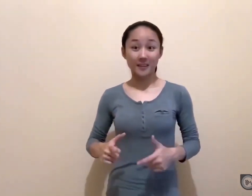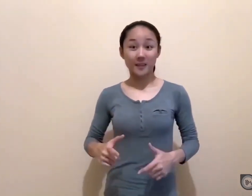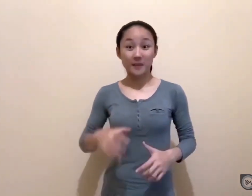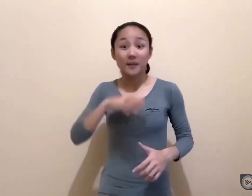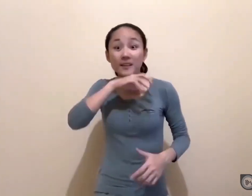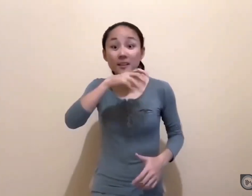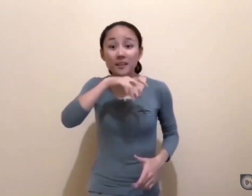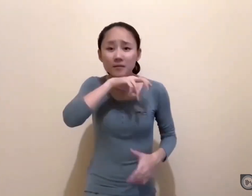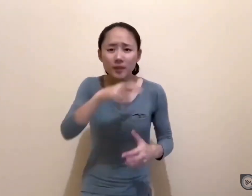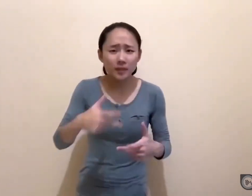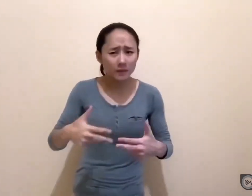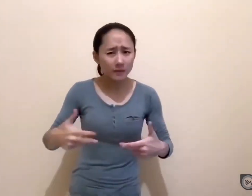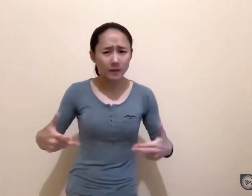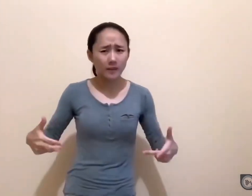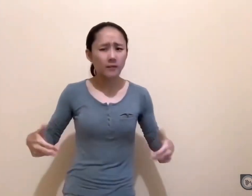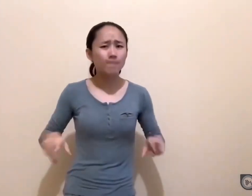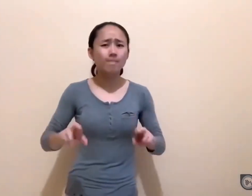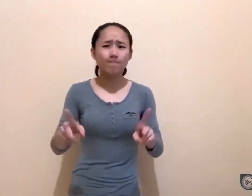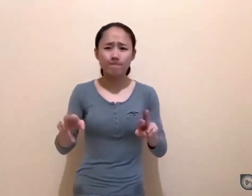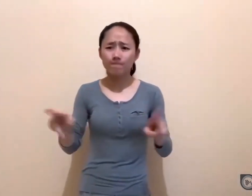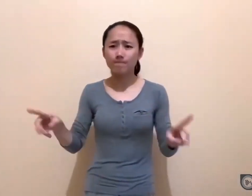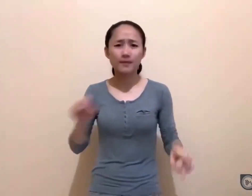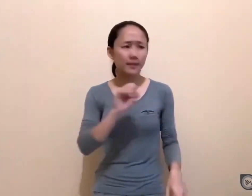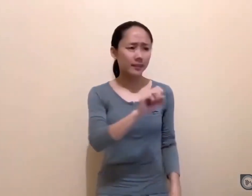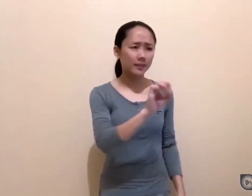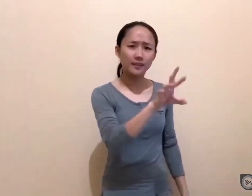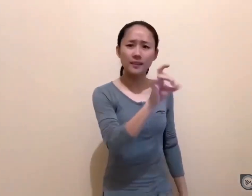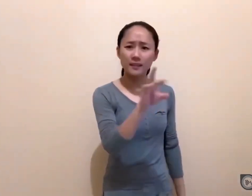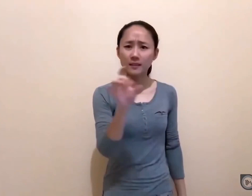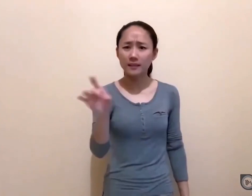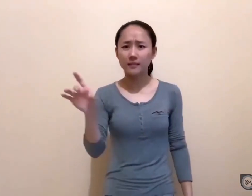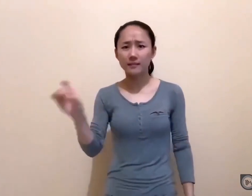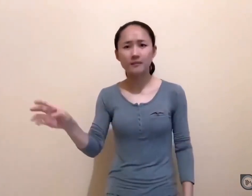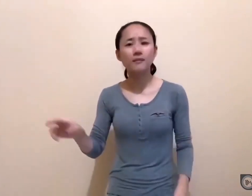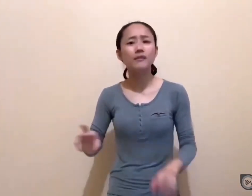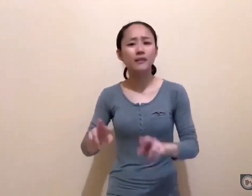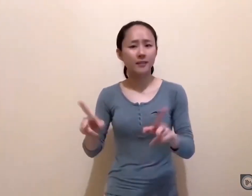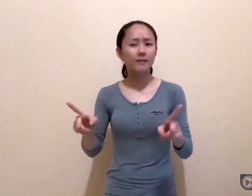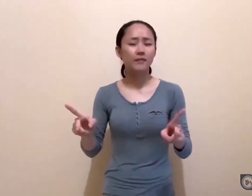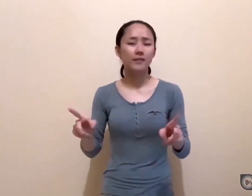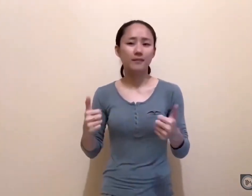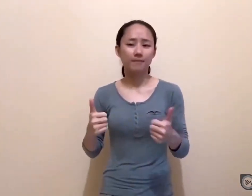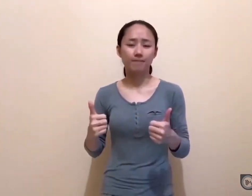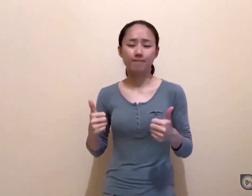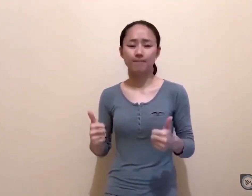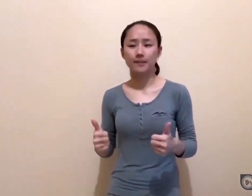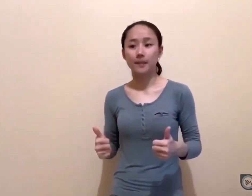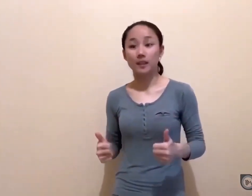assim. Você precisa entender que todos os animais são diferentes.